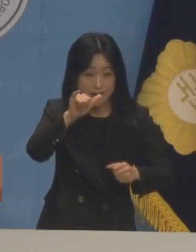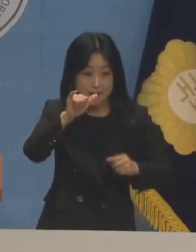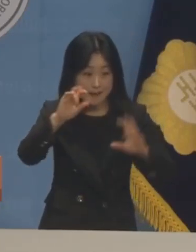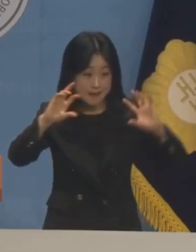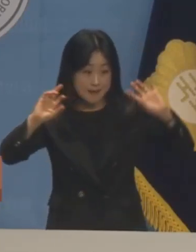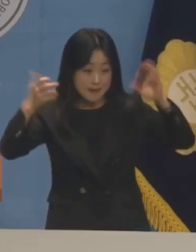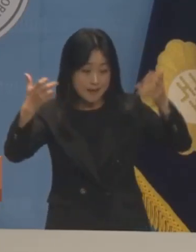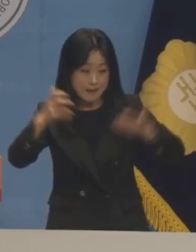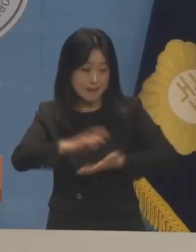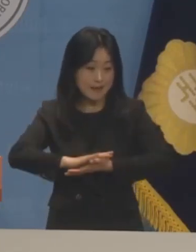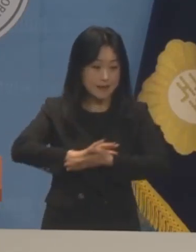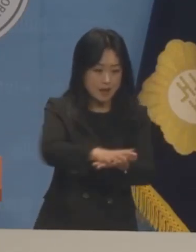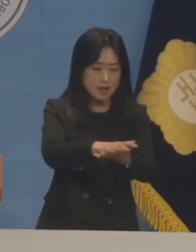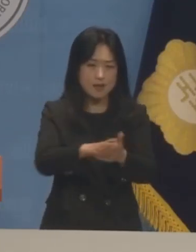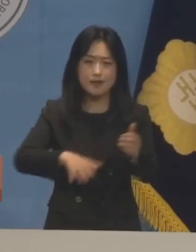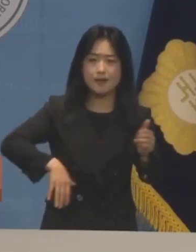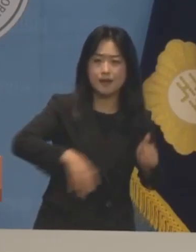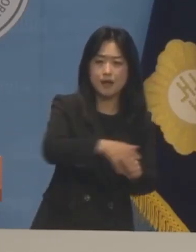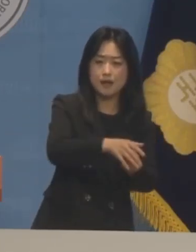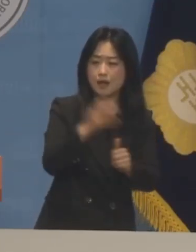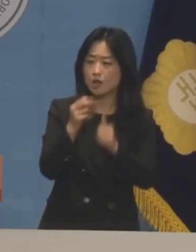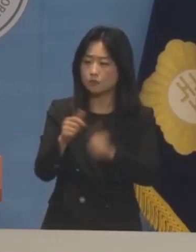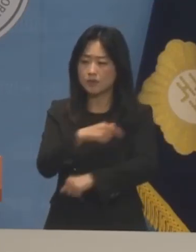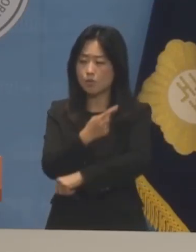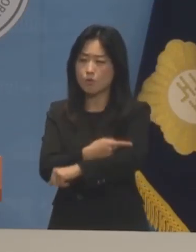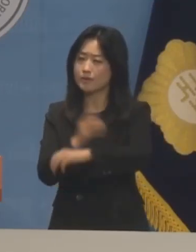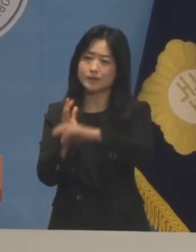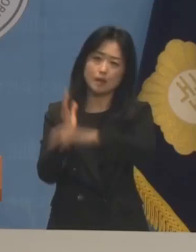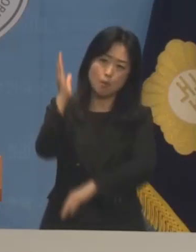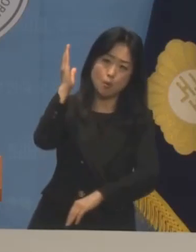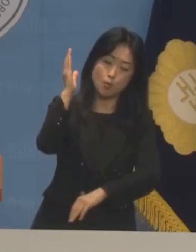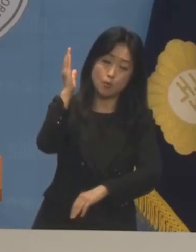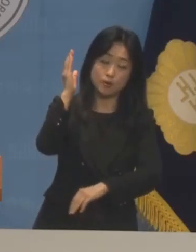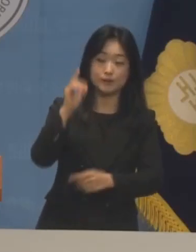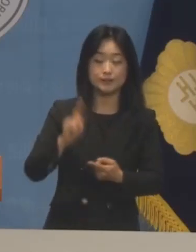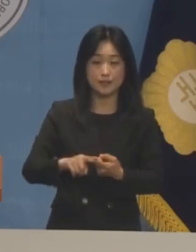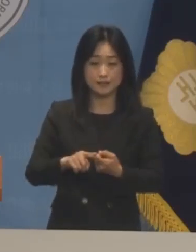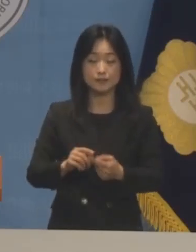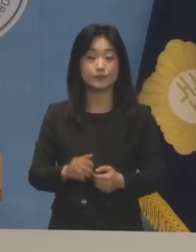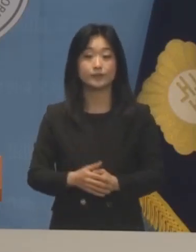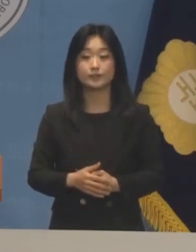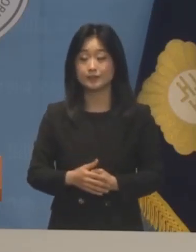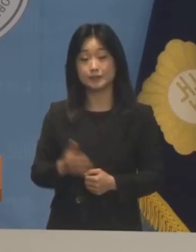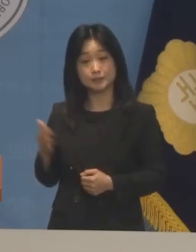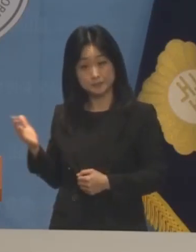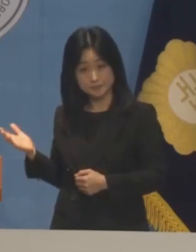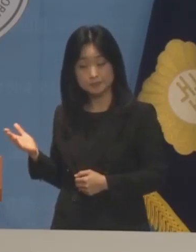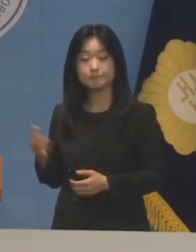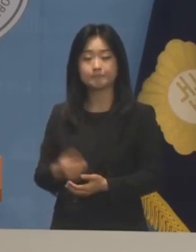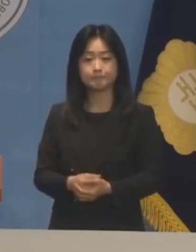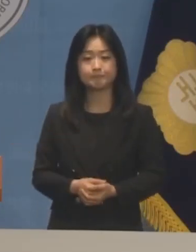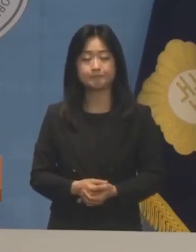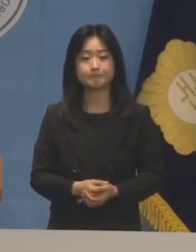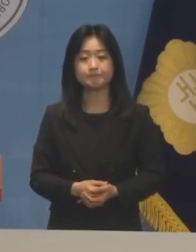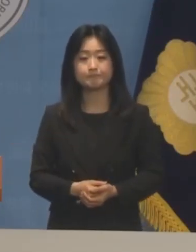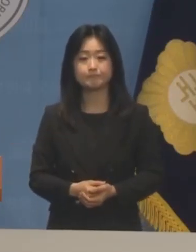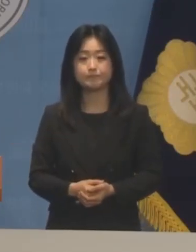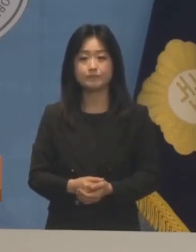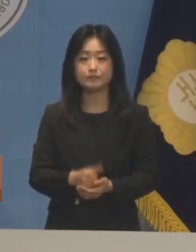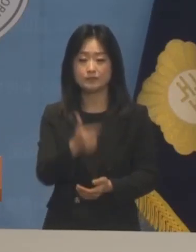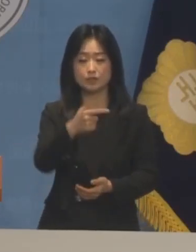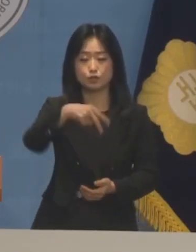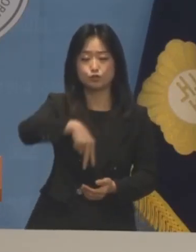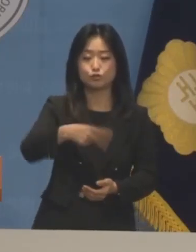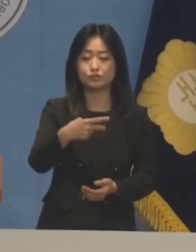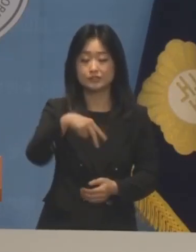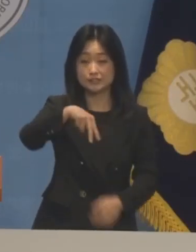무자비한 검찰권을 남용할 수 있는지 금일 저희 단체에서는 뉴스타파 등에